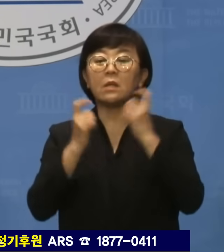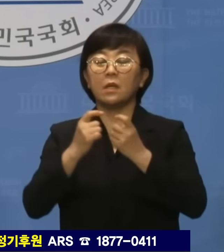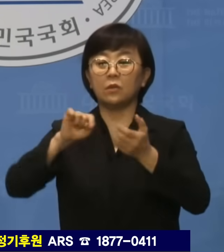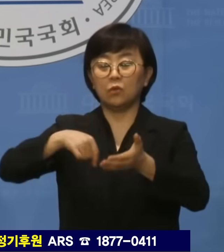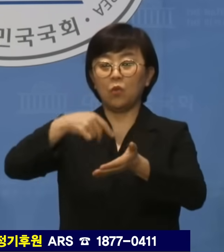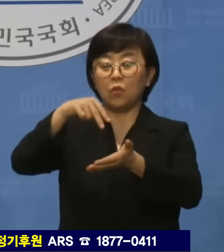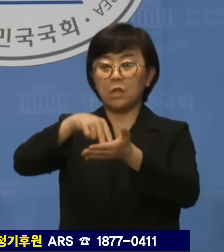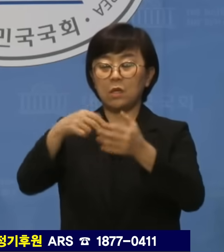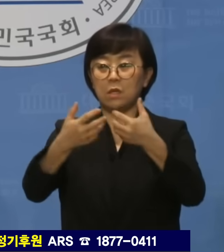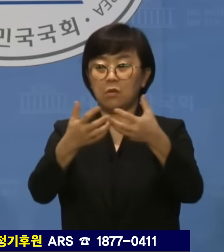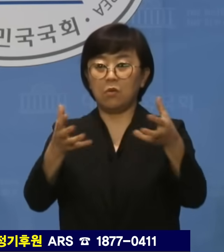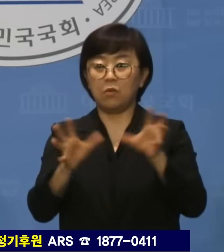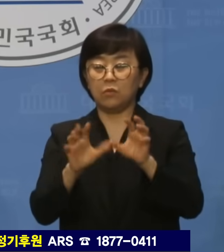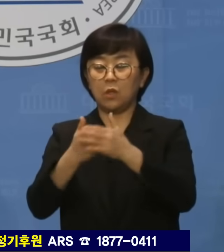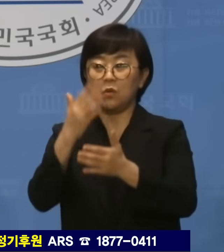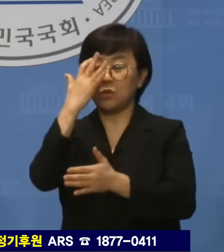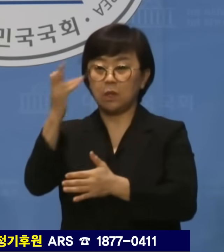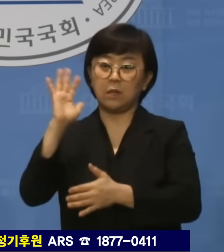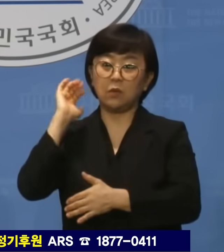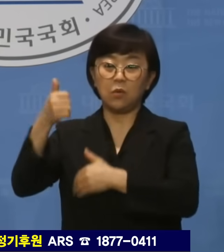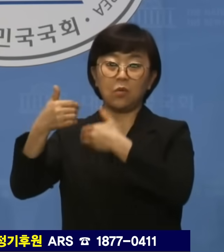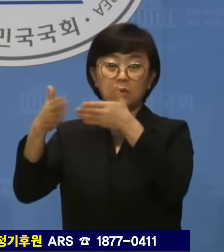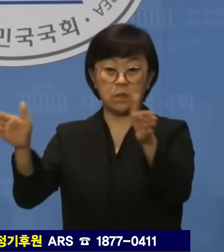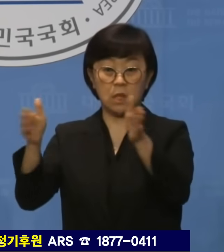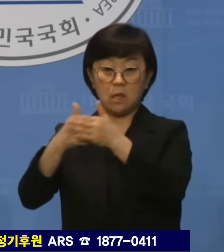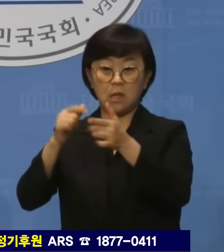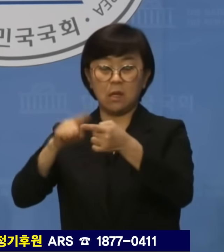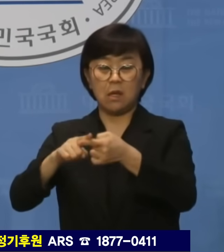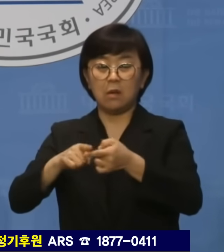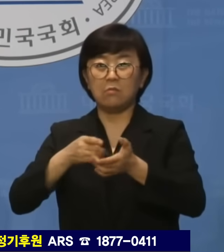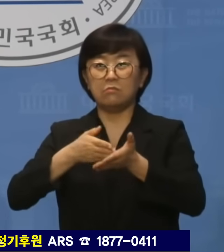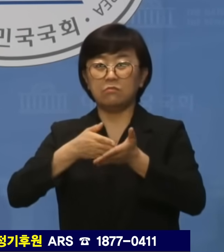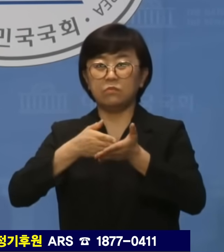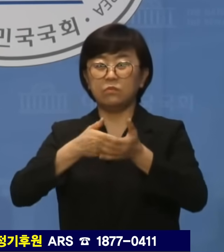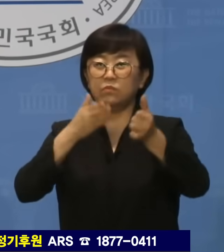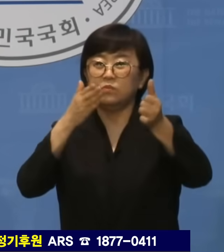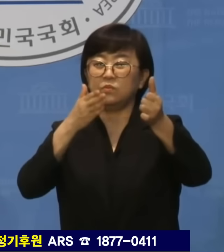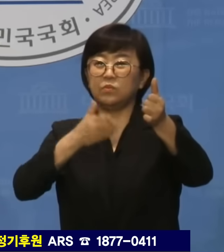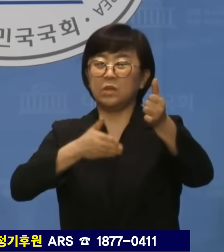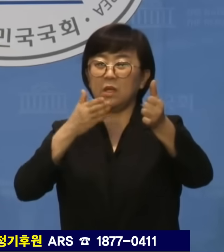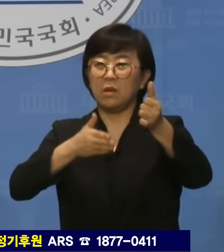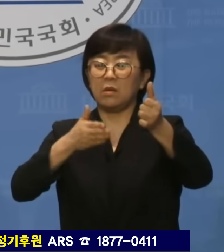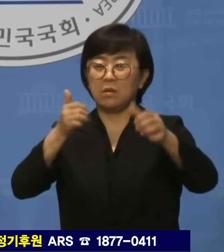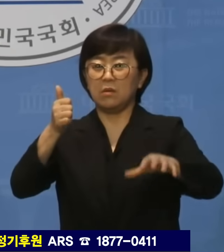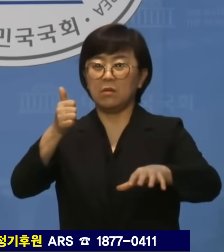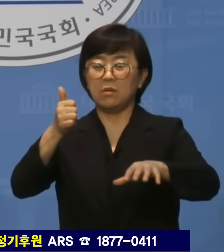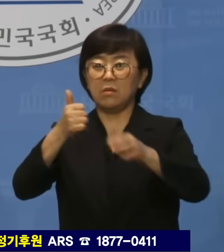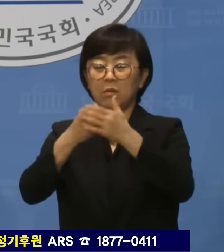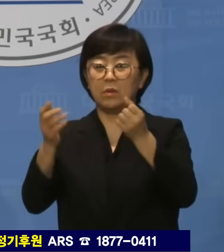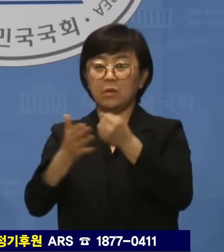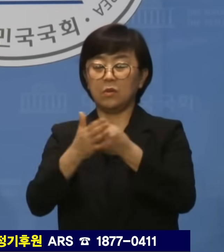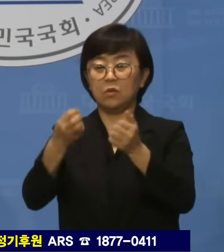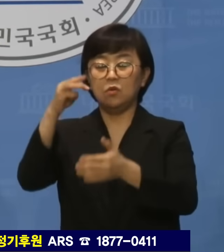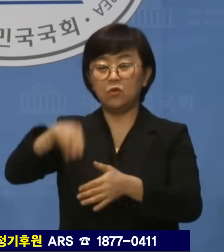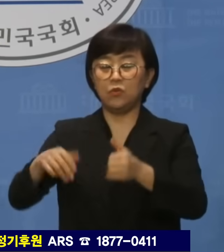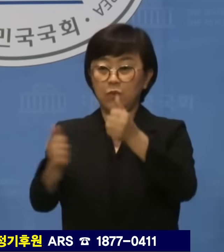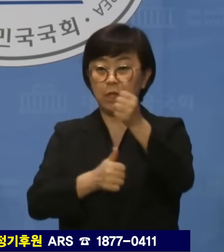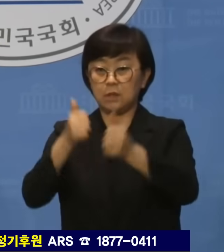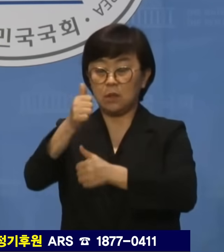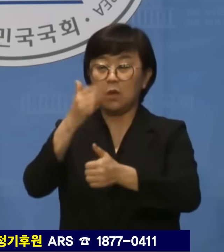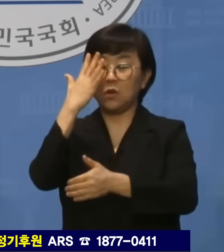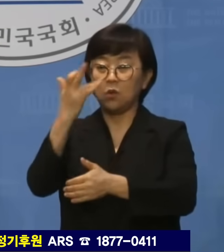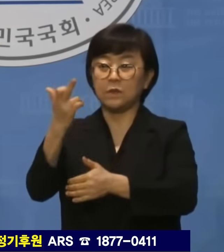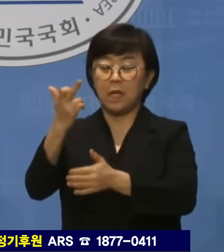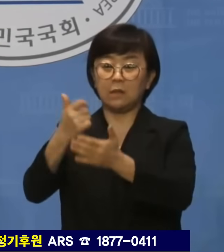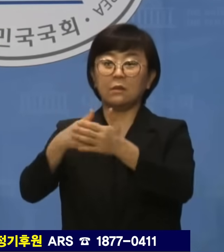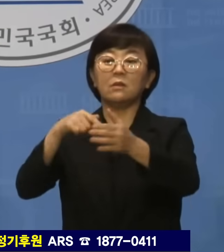독립기구 방심위를 용산 대통령실 청부심의기관으로 전락시켜온 류희림 위원장이 용산의